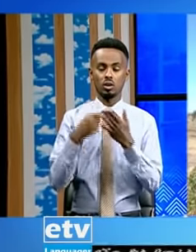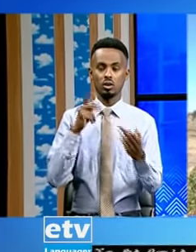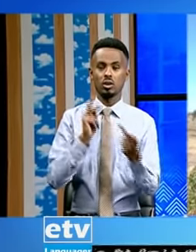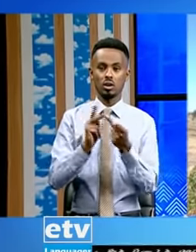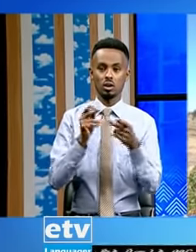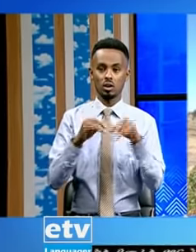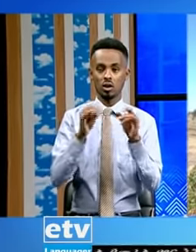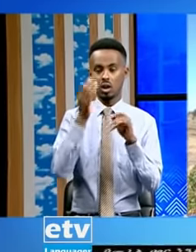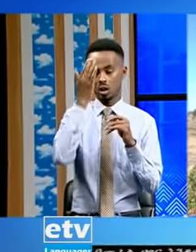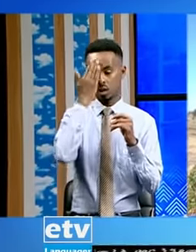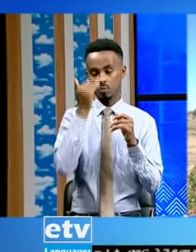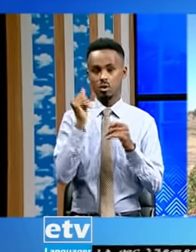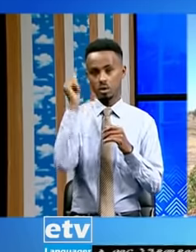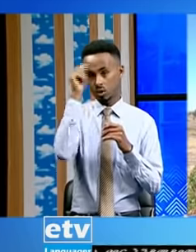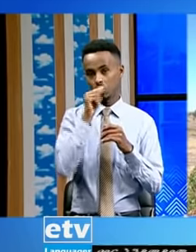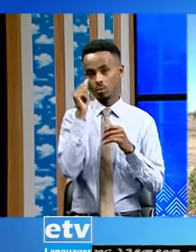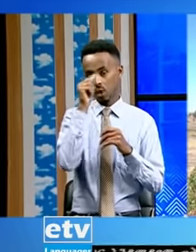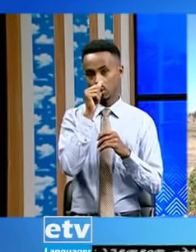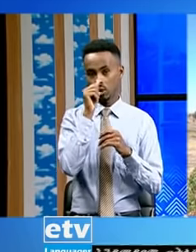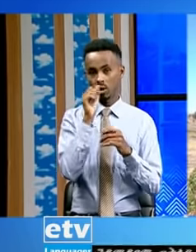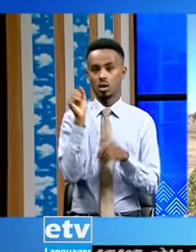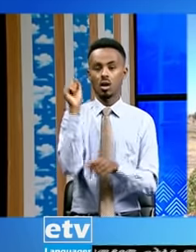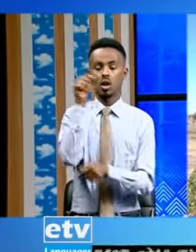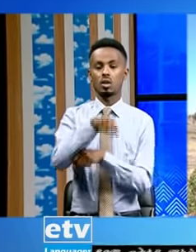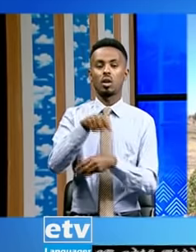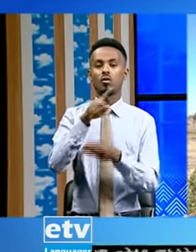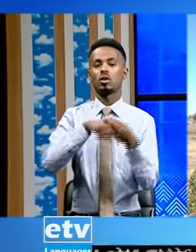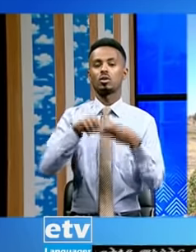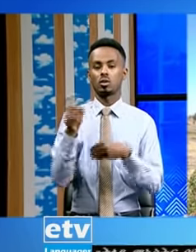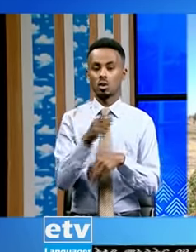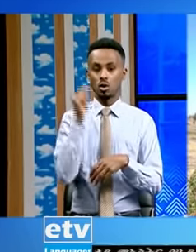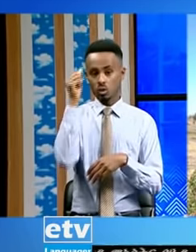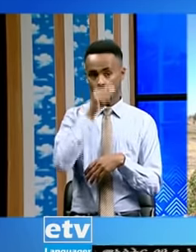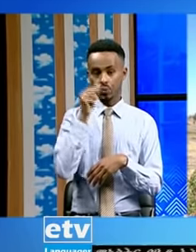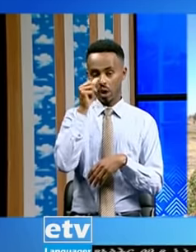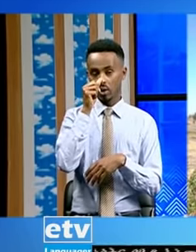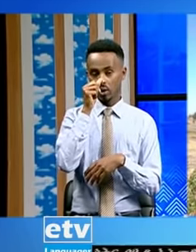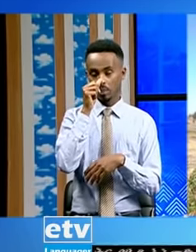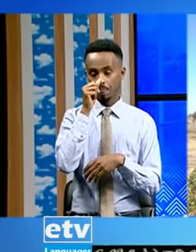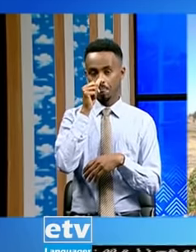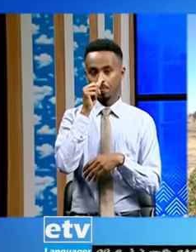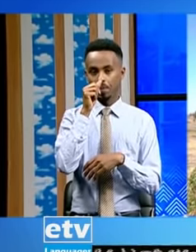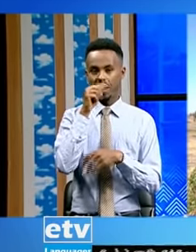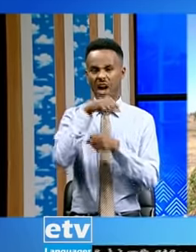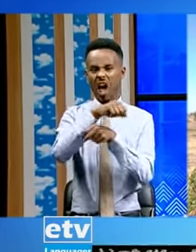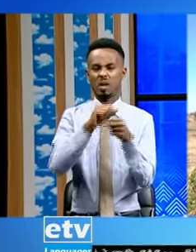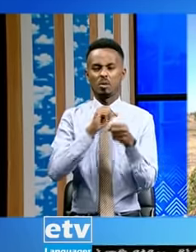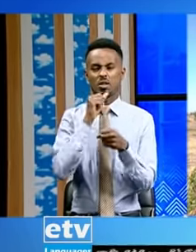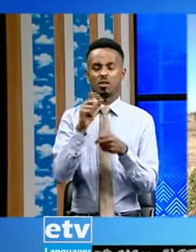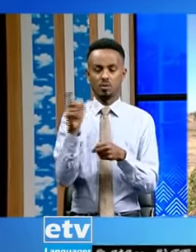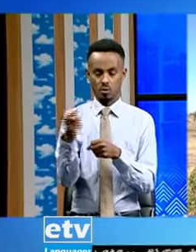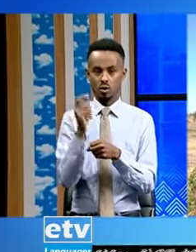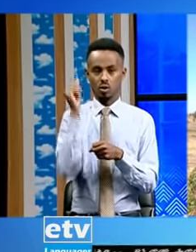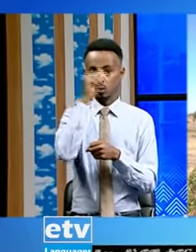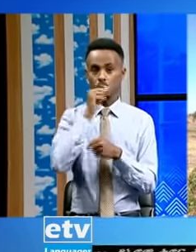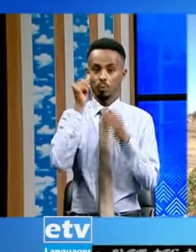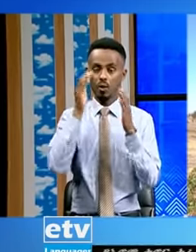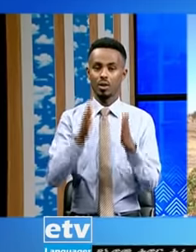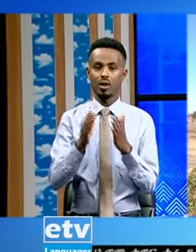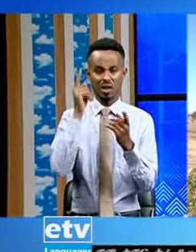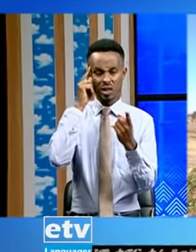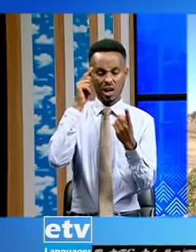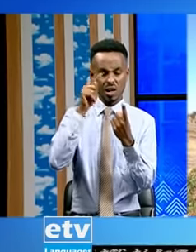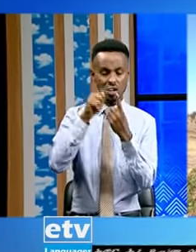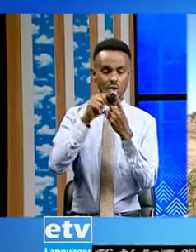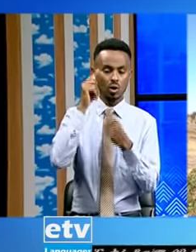ይቀጥላል። ለምን? ኢትዮጵያዊነት አሸናፊነት ስለሆነ፣ ኢትዮጵያዊነት አለመበገር ስለሆነ፣ ኢትዮጵያዊነት